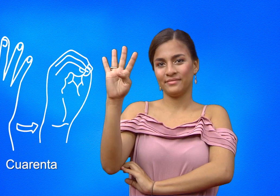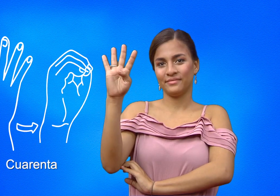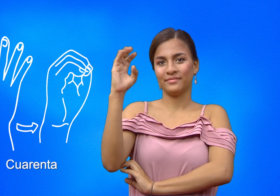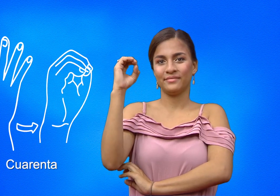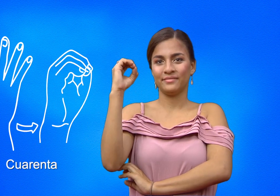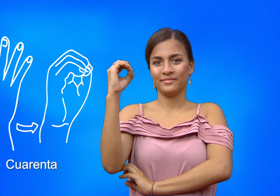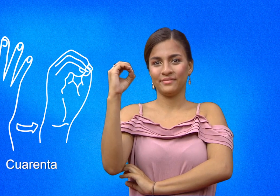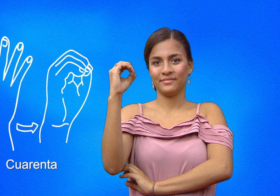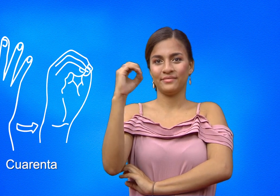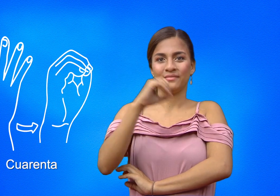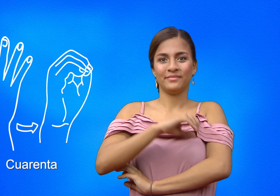40